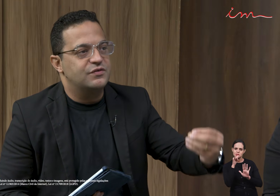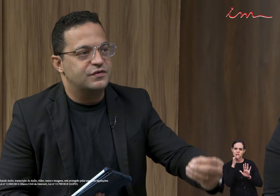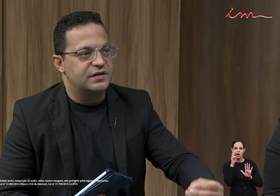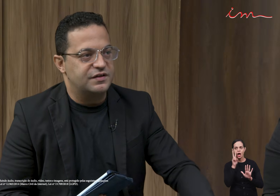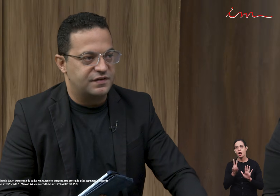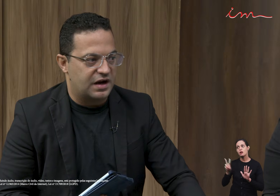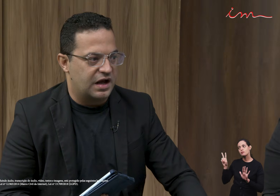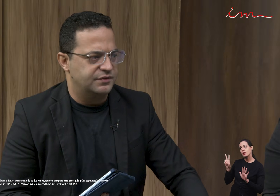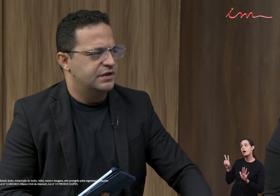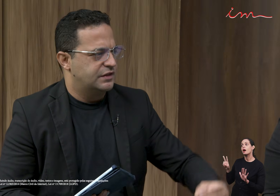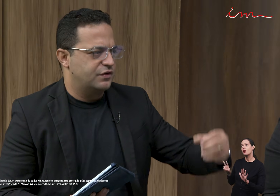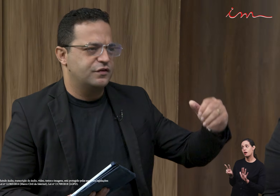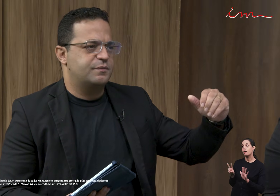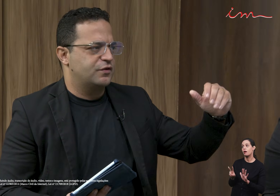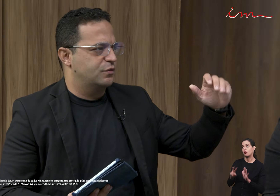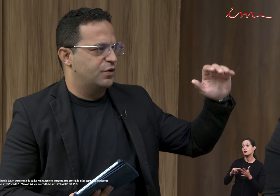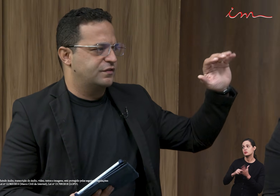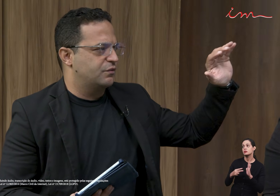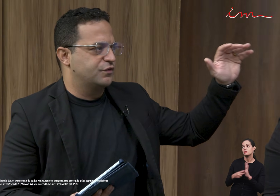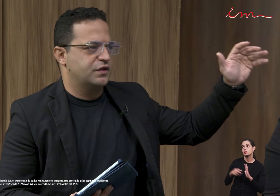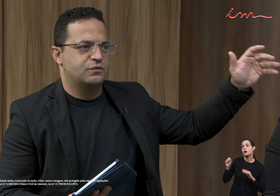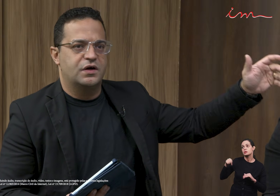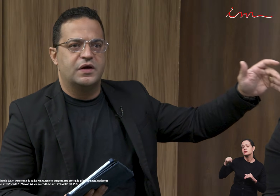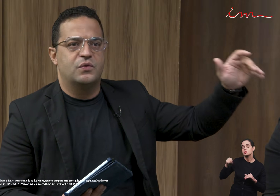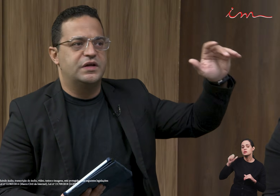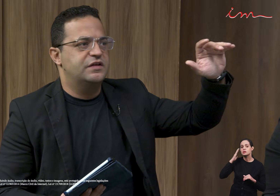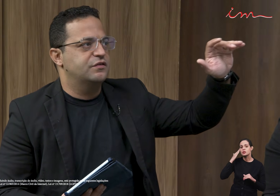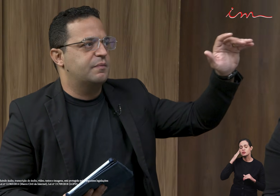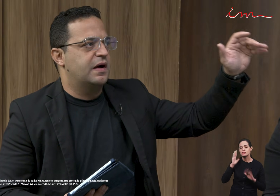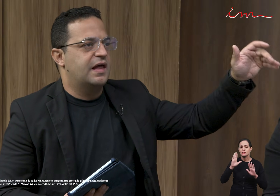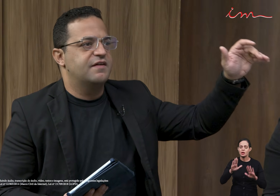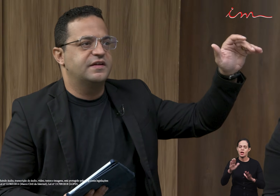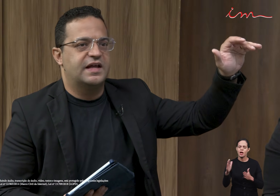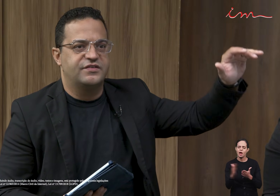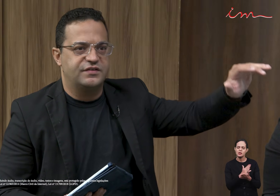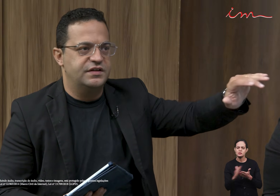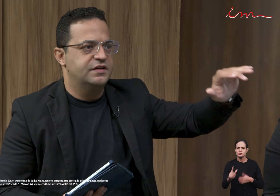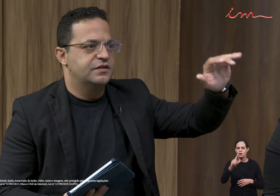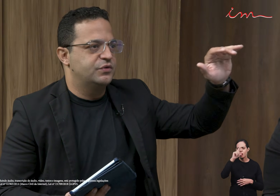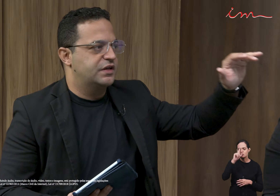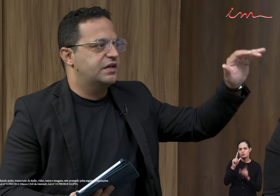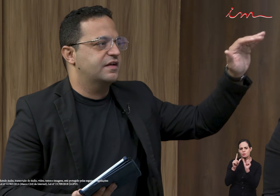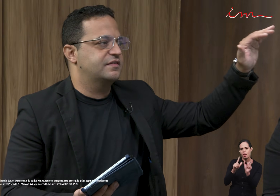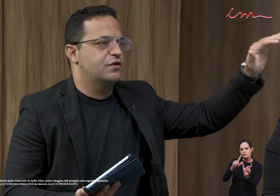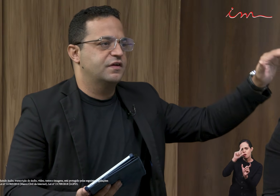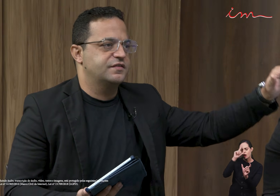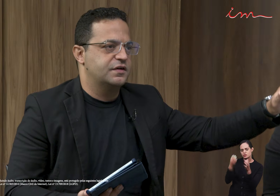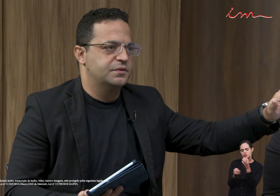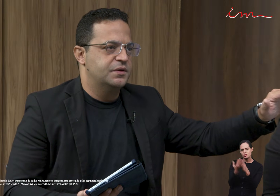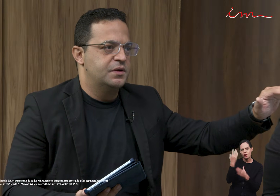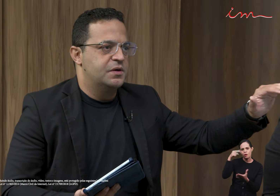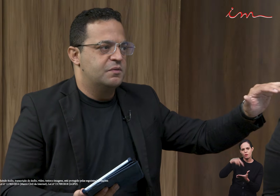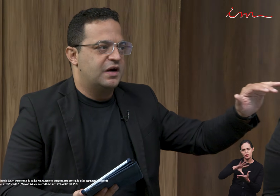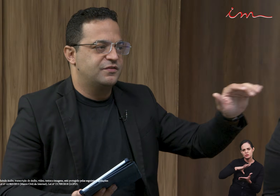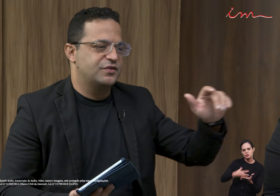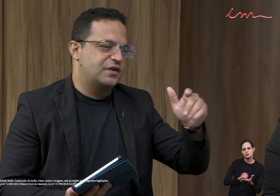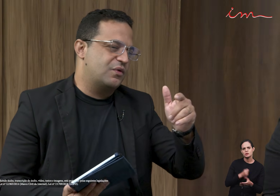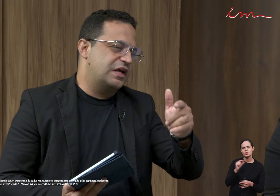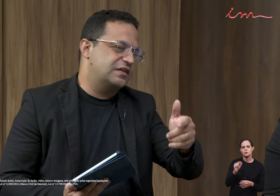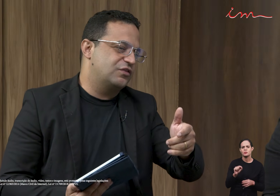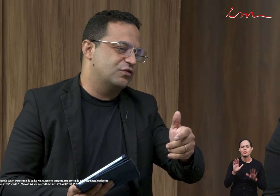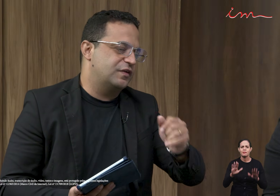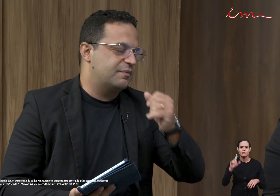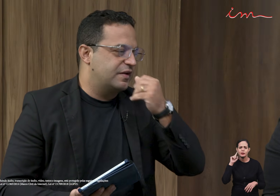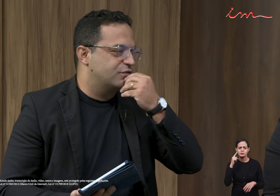ele entende o significado. Então, às vezes, o pastor pode estar conceituando a origem da palavra em latim do que é a salvação. Mas